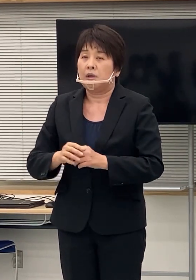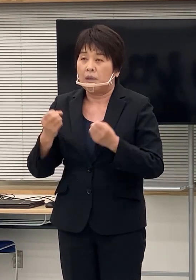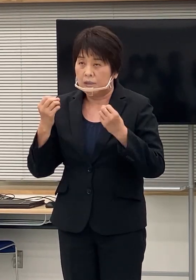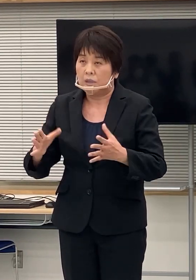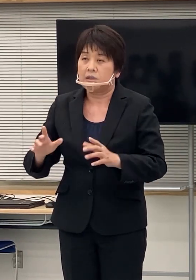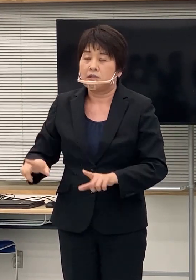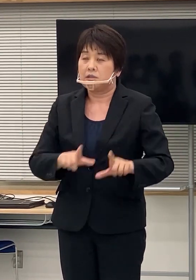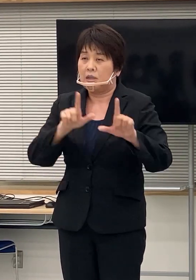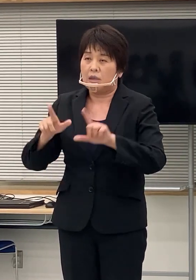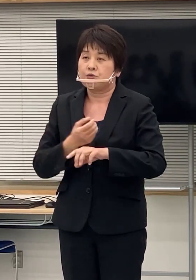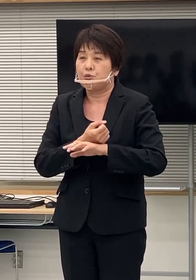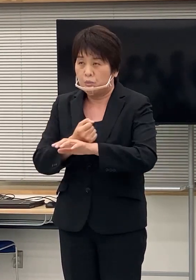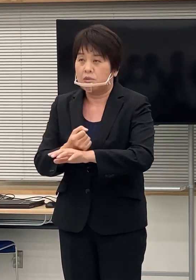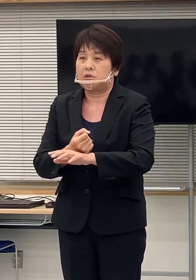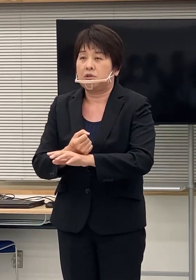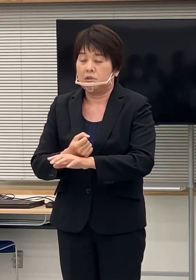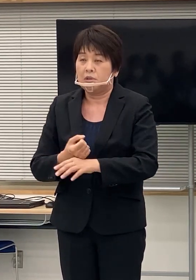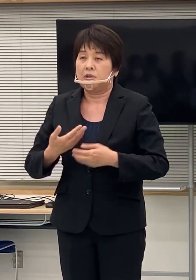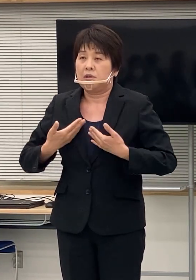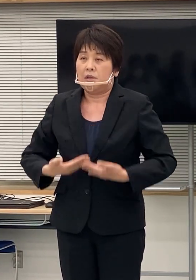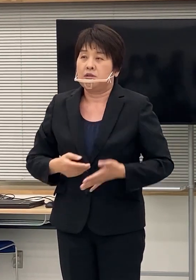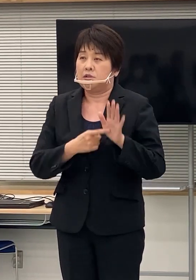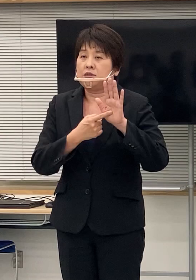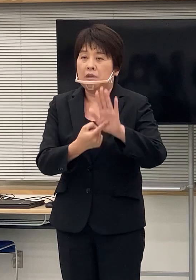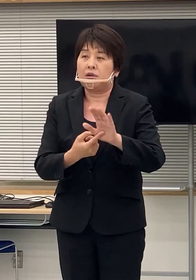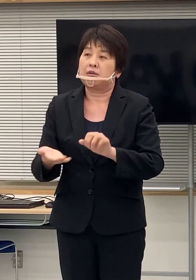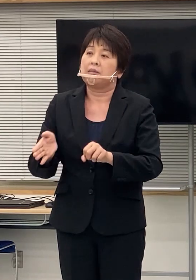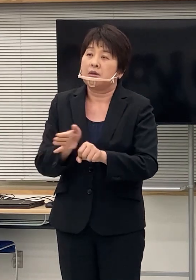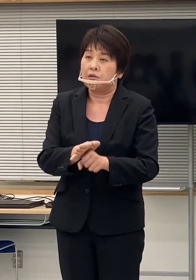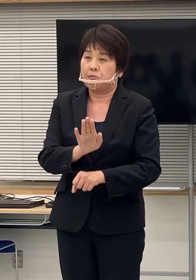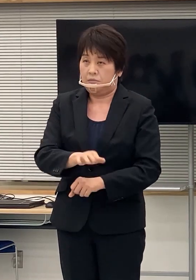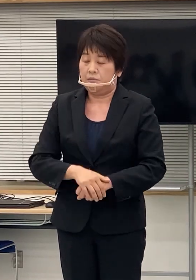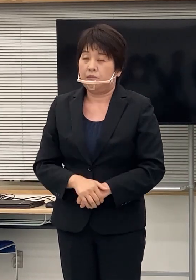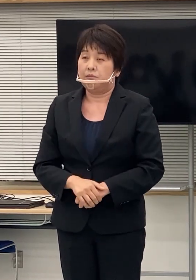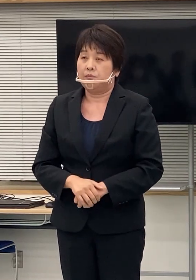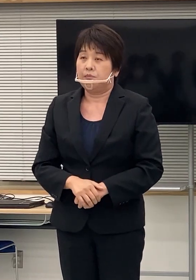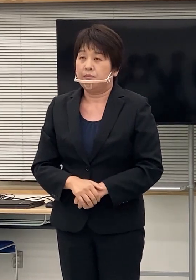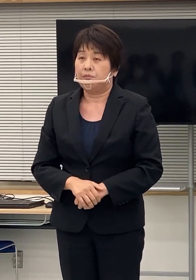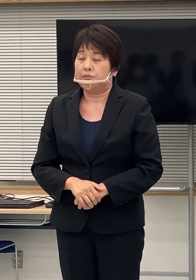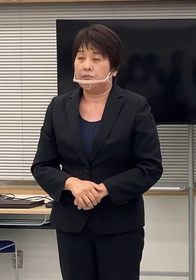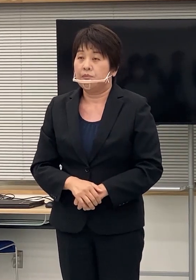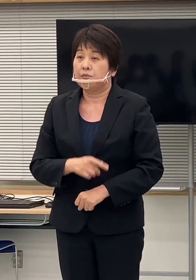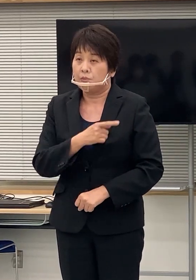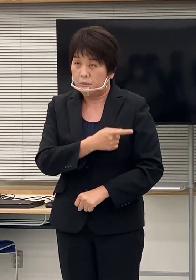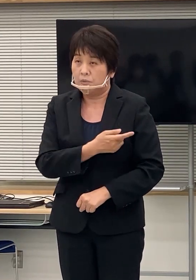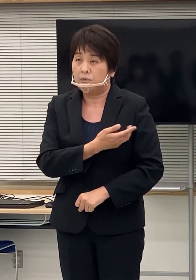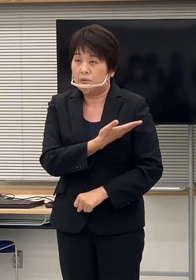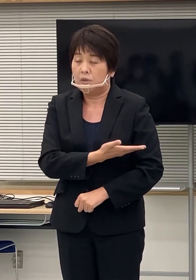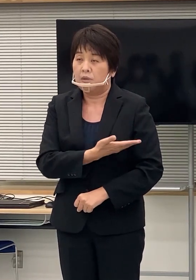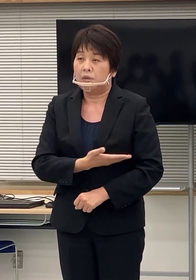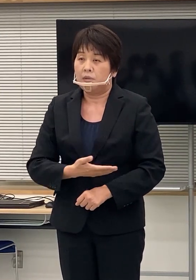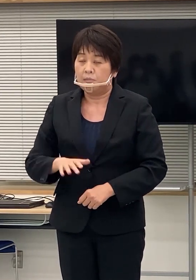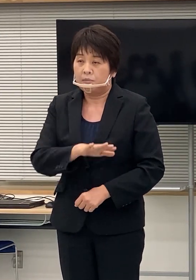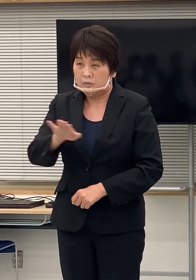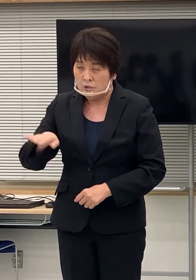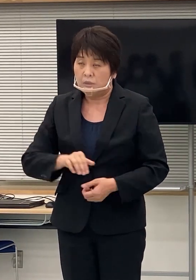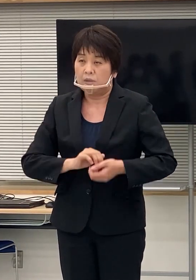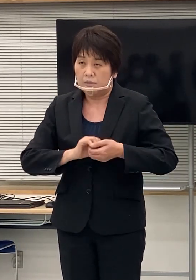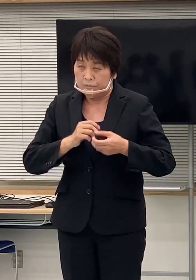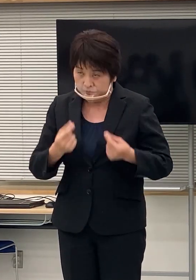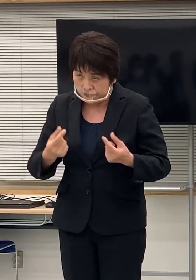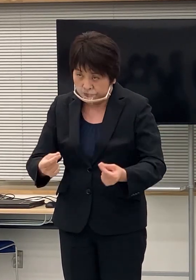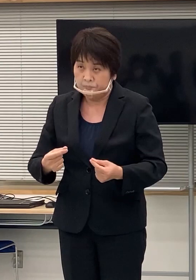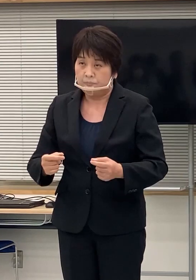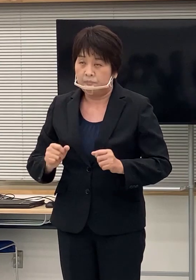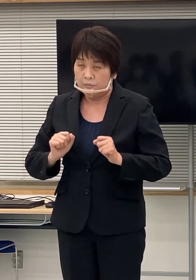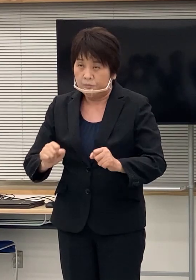に盛り込まれております。この安心宣言によって徹底して、そして受け身ではな